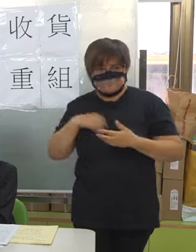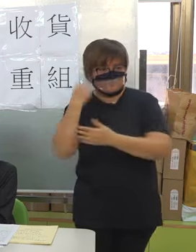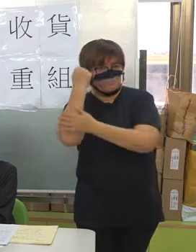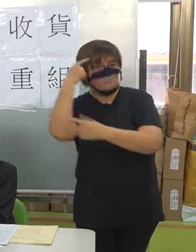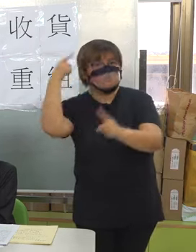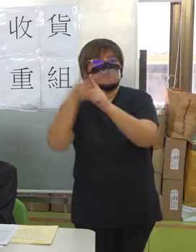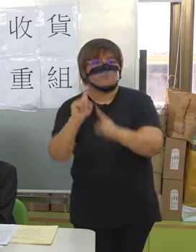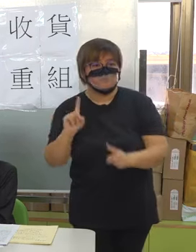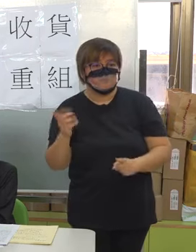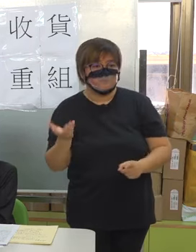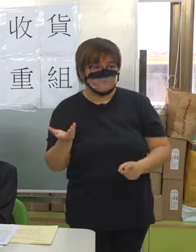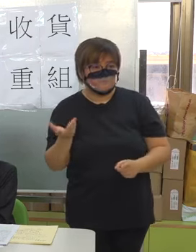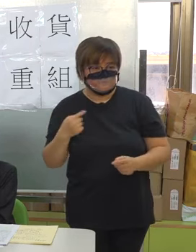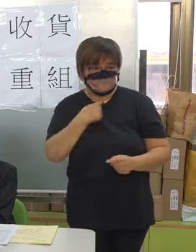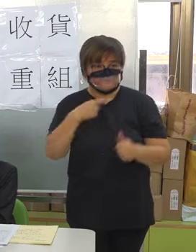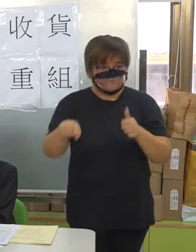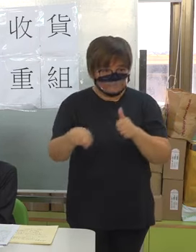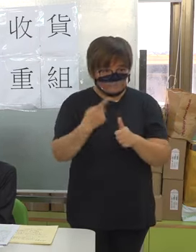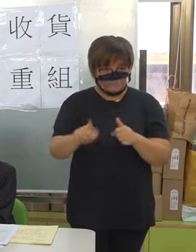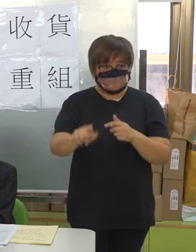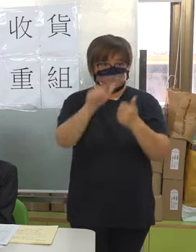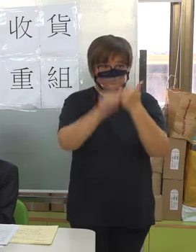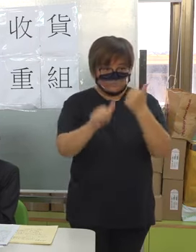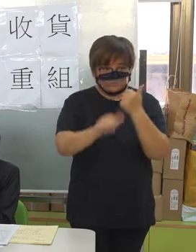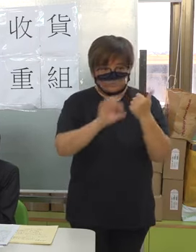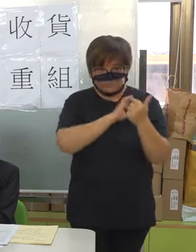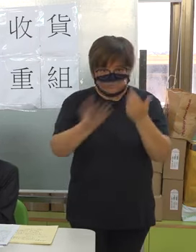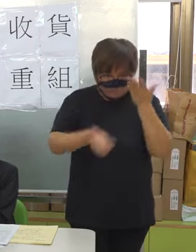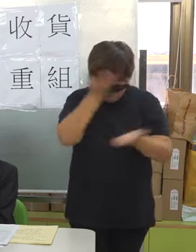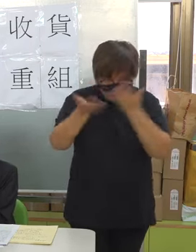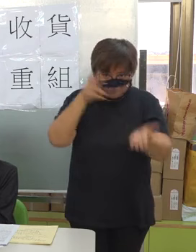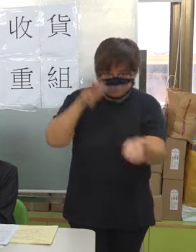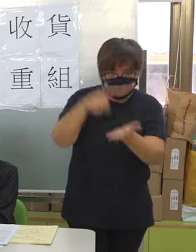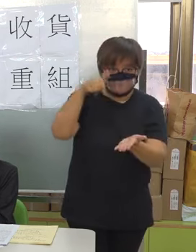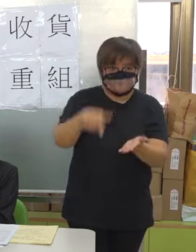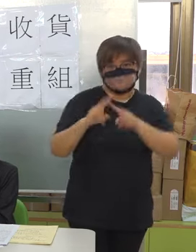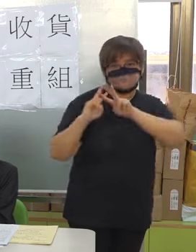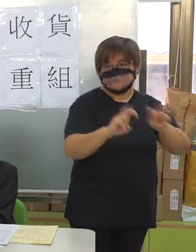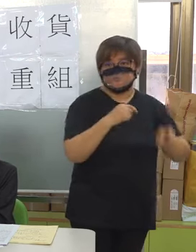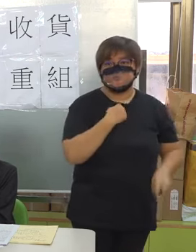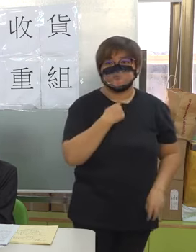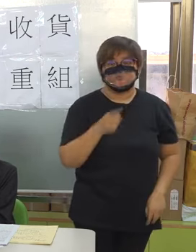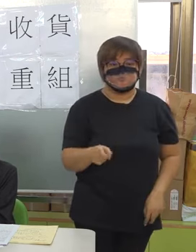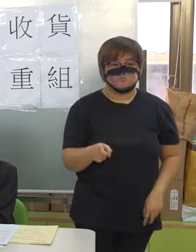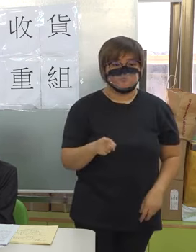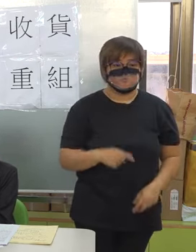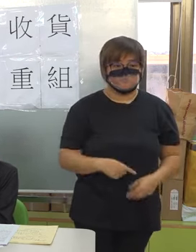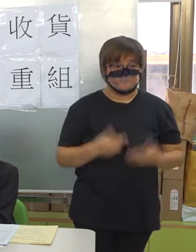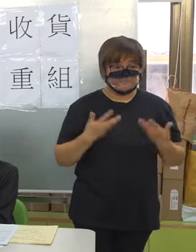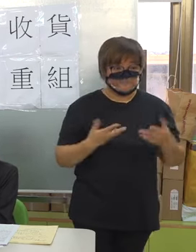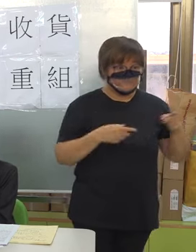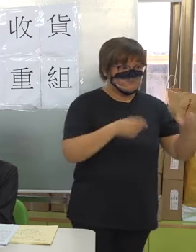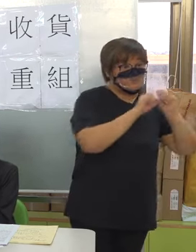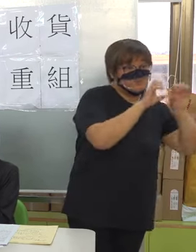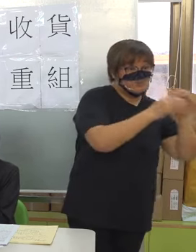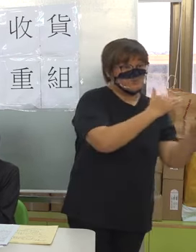員會，係一個真正符合我哋五大訴求嘅內容。我哋希望搶先喺呢一個報告出爐